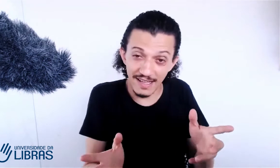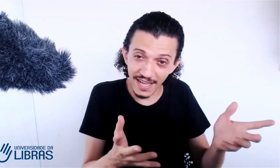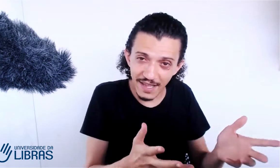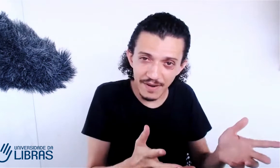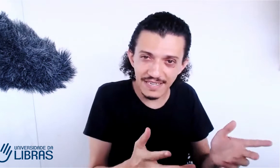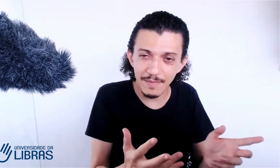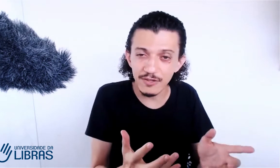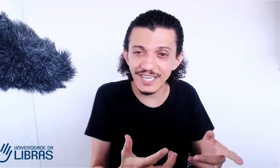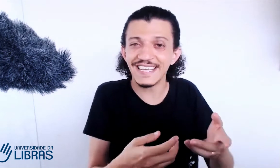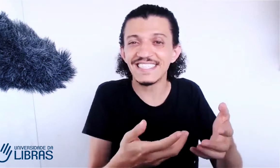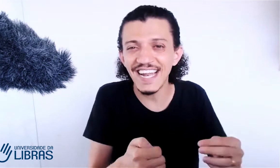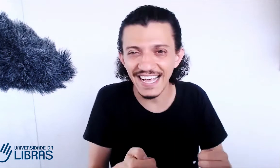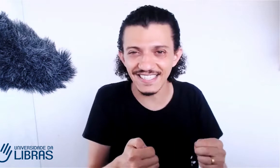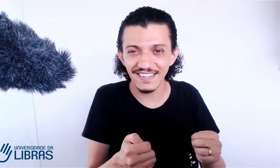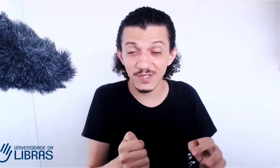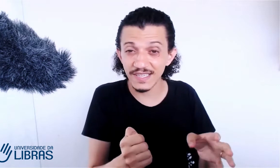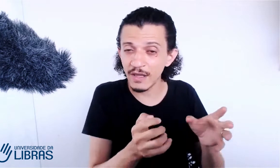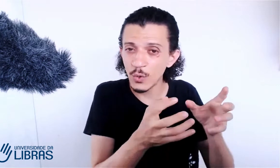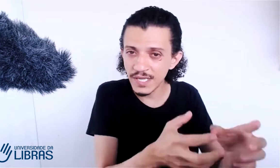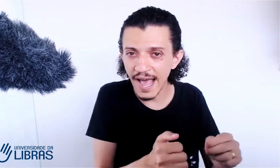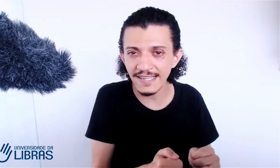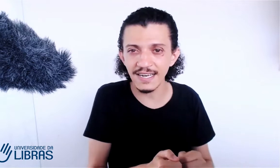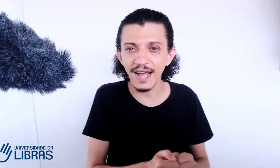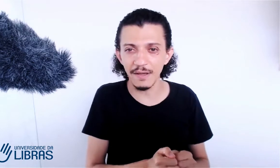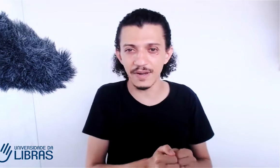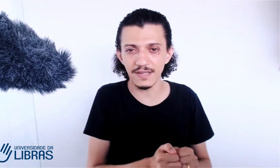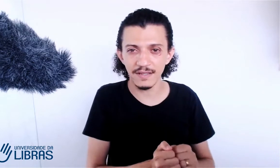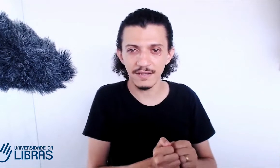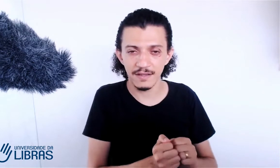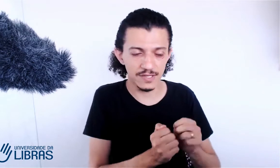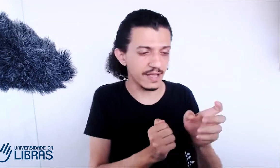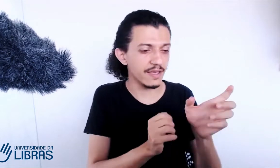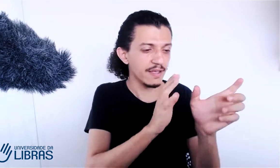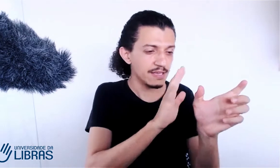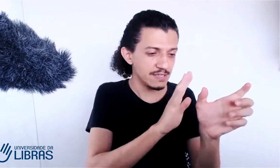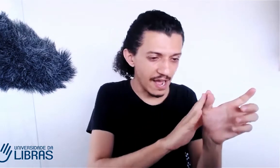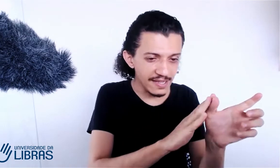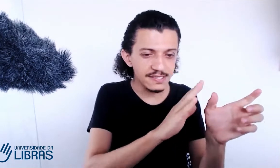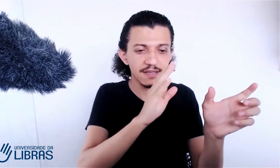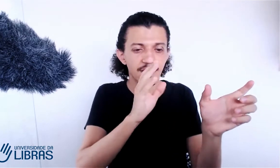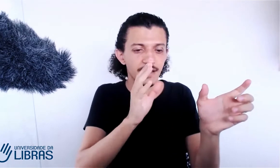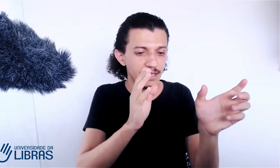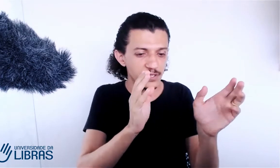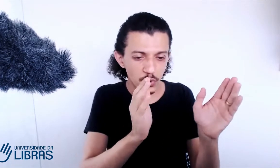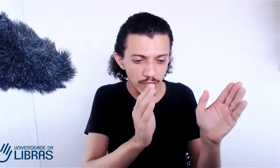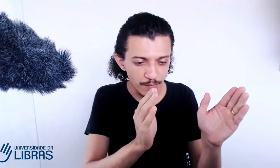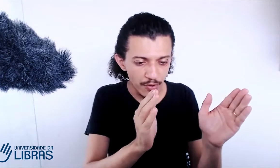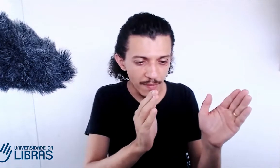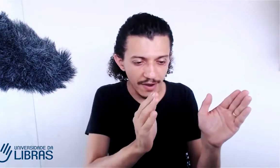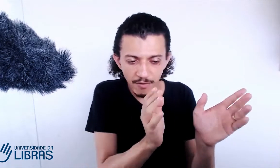da Libras é chamado de sinais. Então você tem os sinais ali da Libras. Então você tem sinais, estruturas um pouquinho maiores, vamos